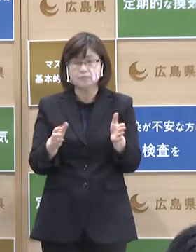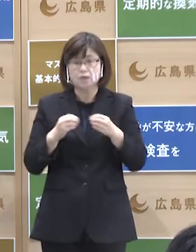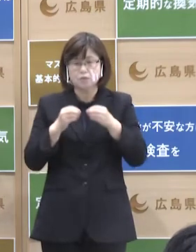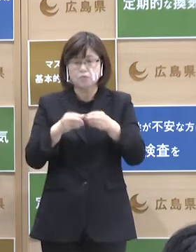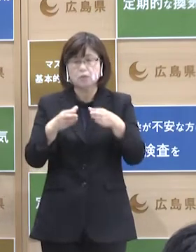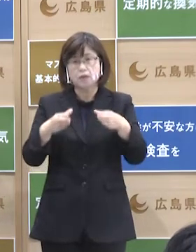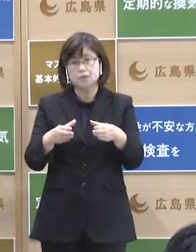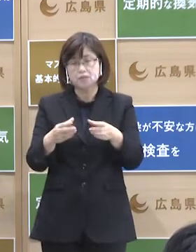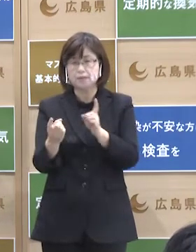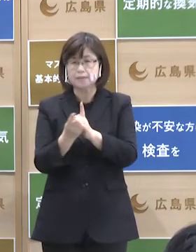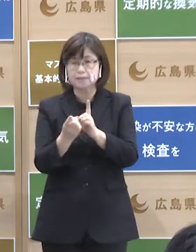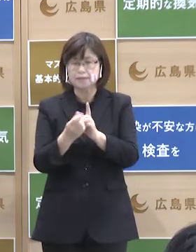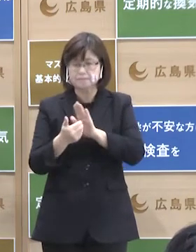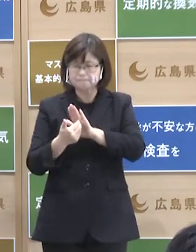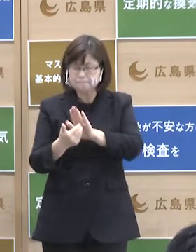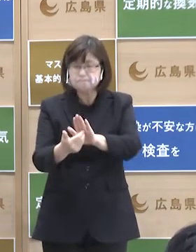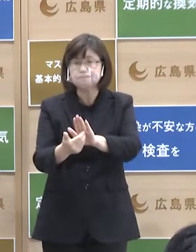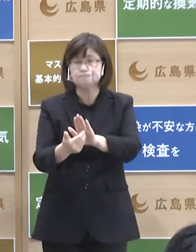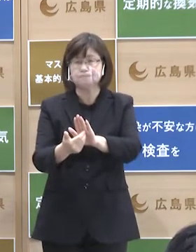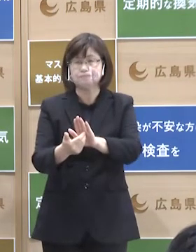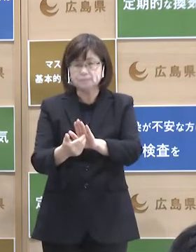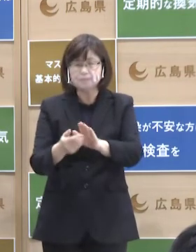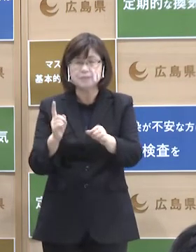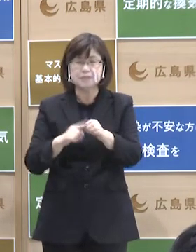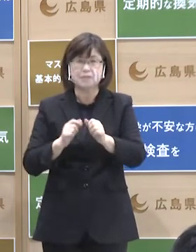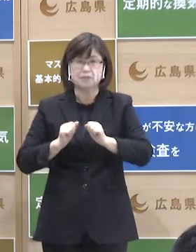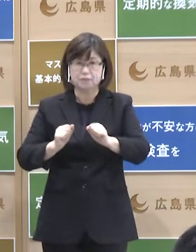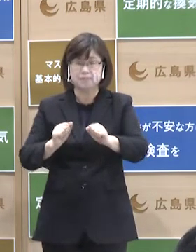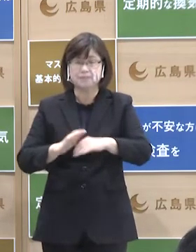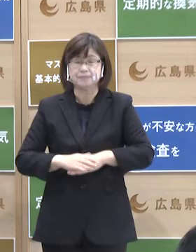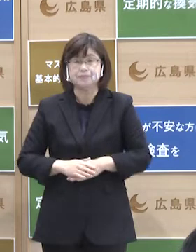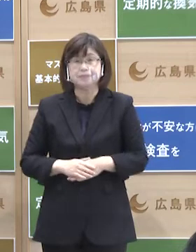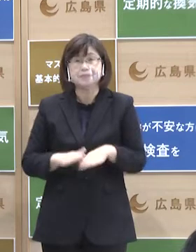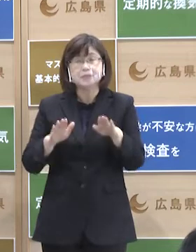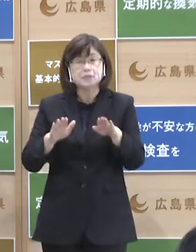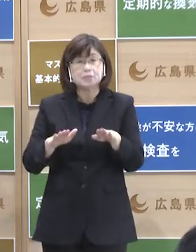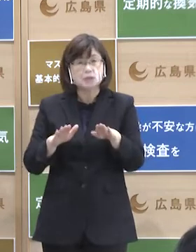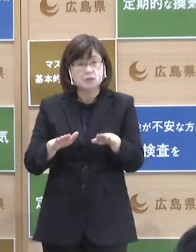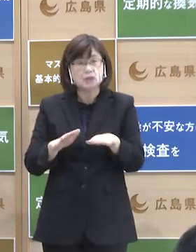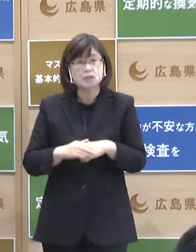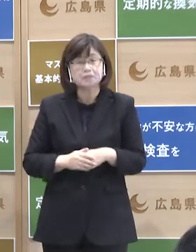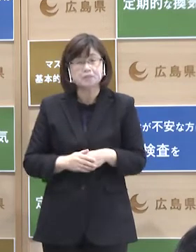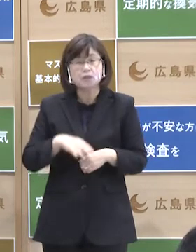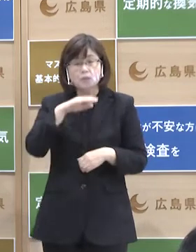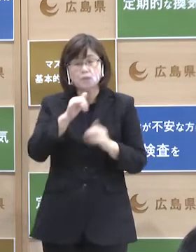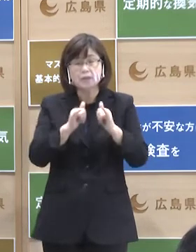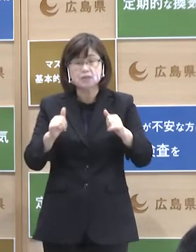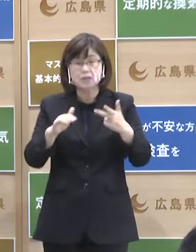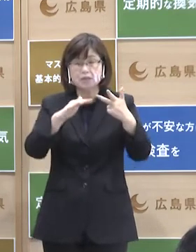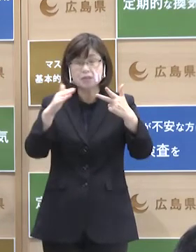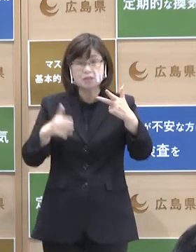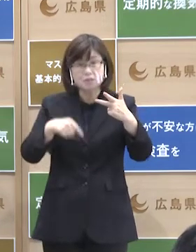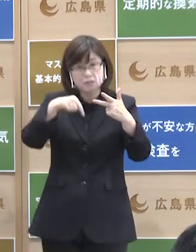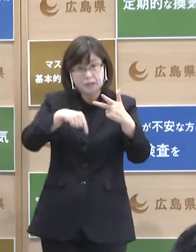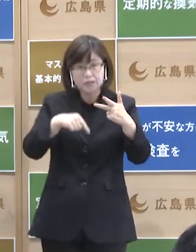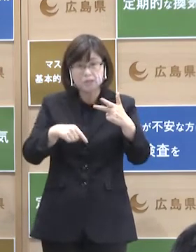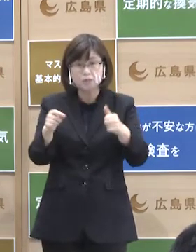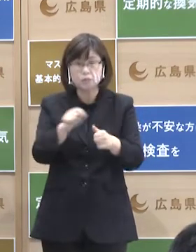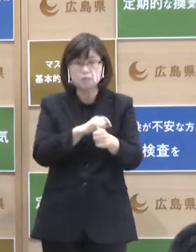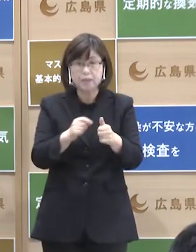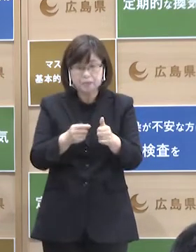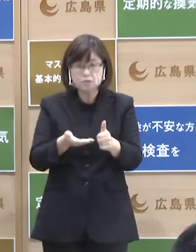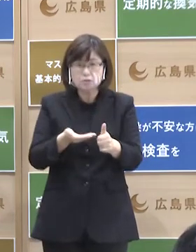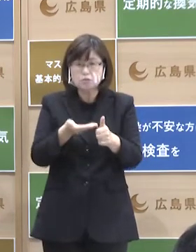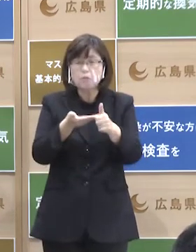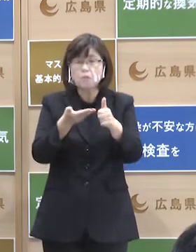強化するといたしました。現在は高齢者施設のうち特別養護老人